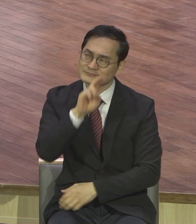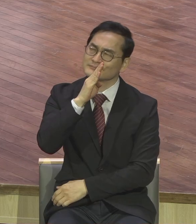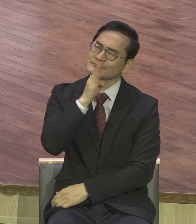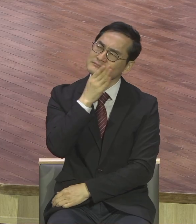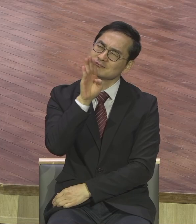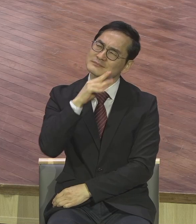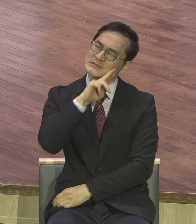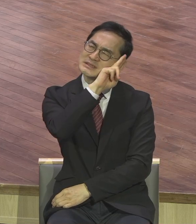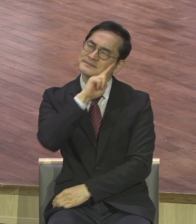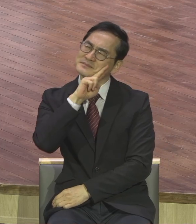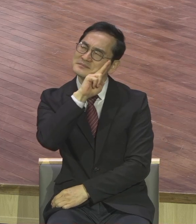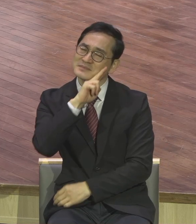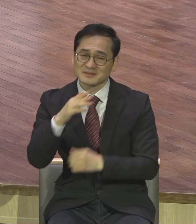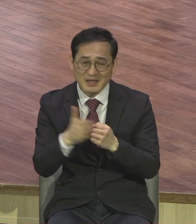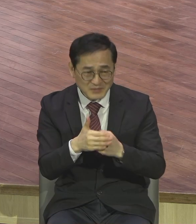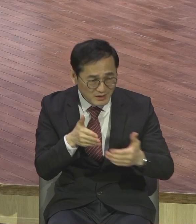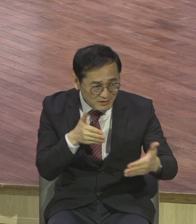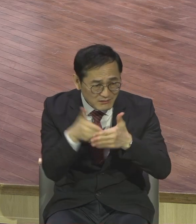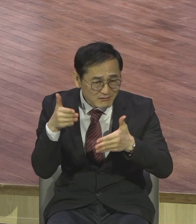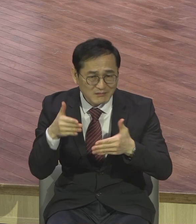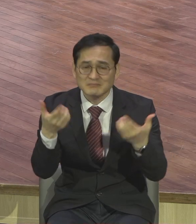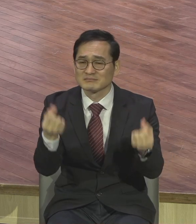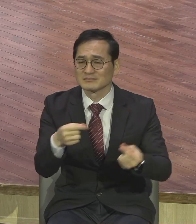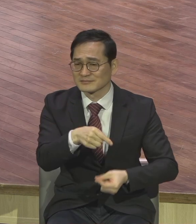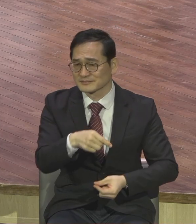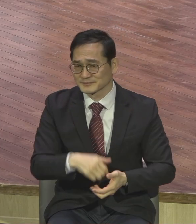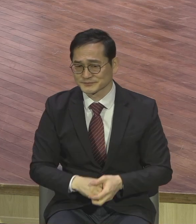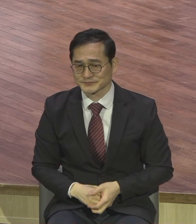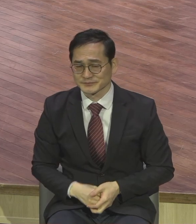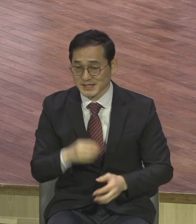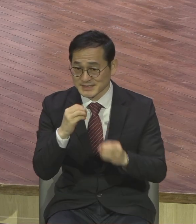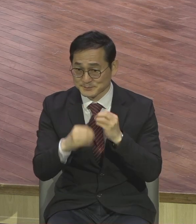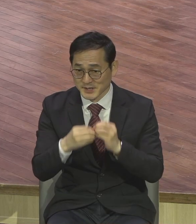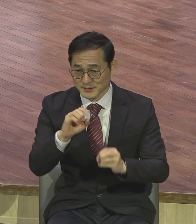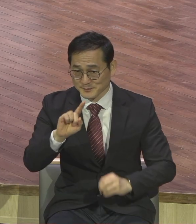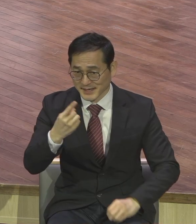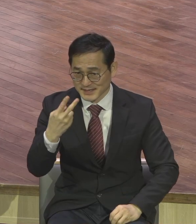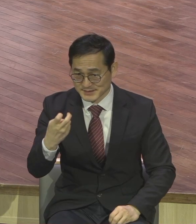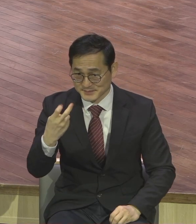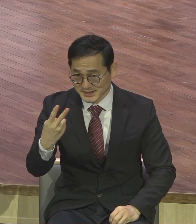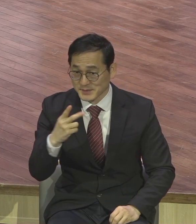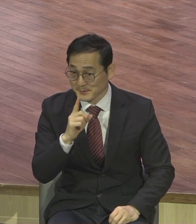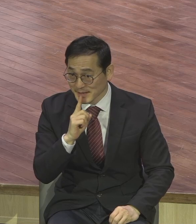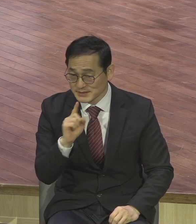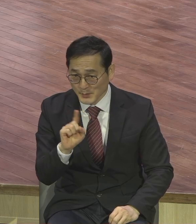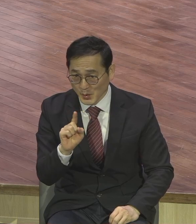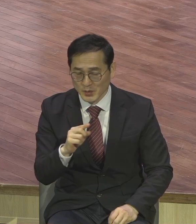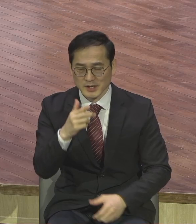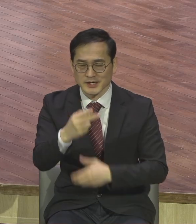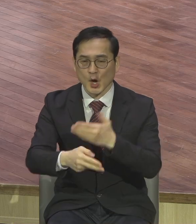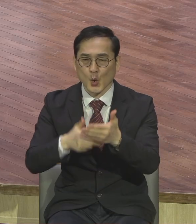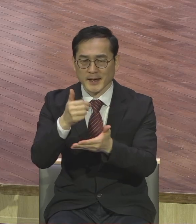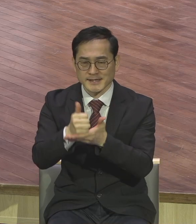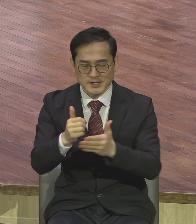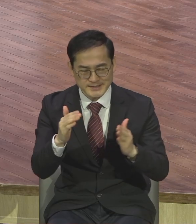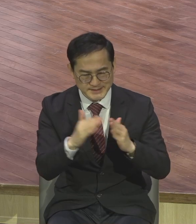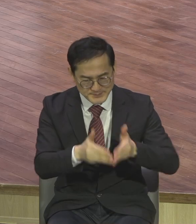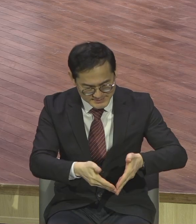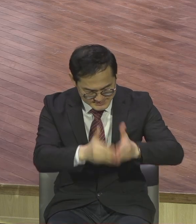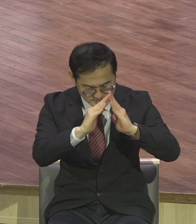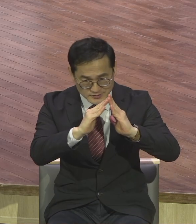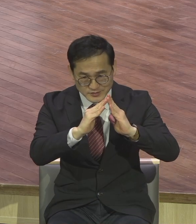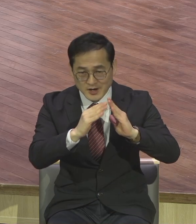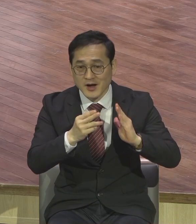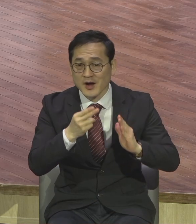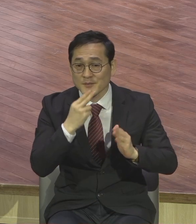시편 127편 1절로 2절쯤 보면 뭐라고 말씀하십니까? 여호와께서 집을 세우지